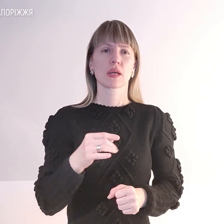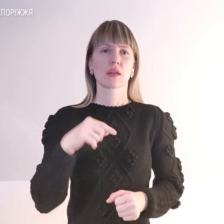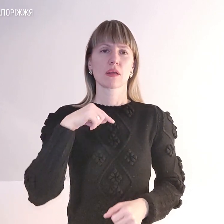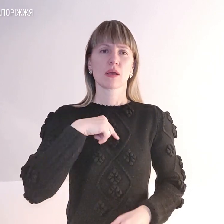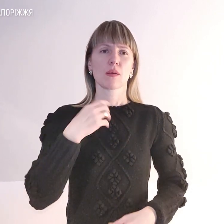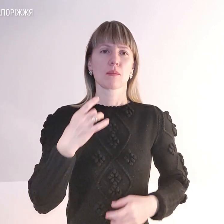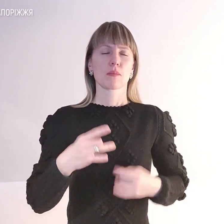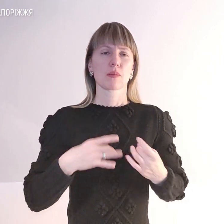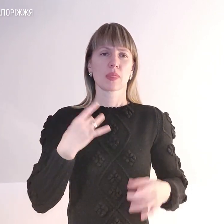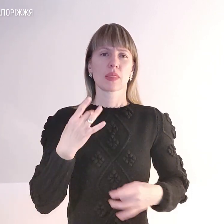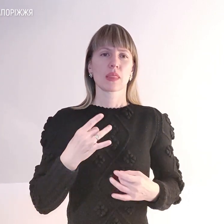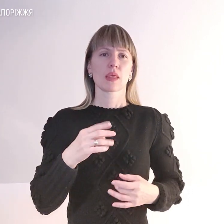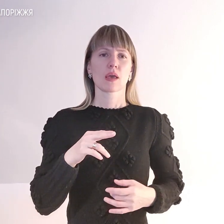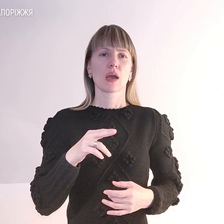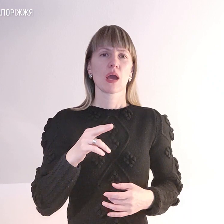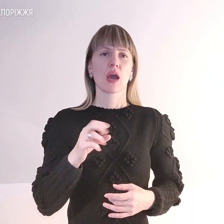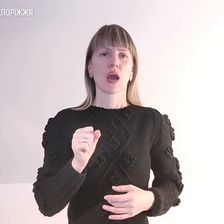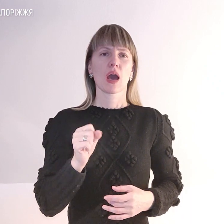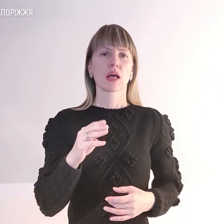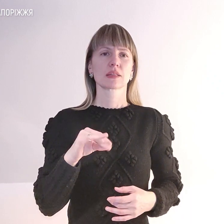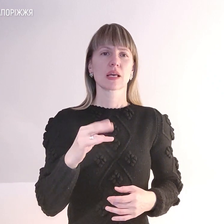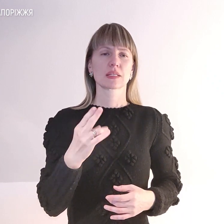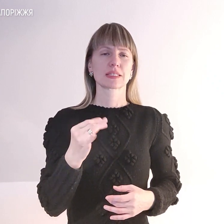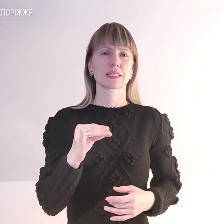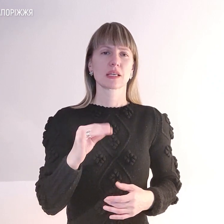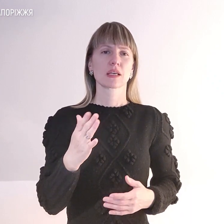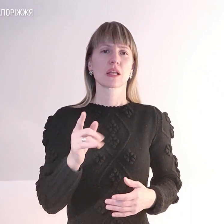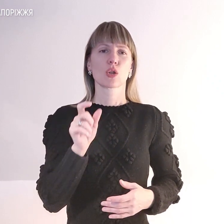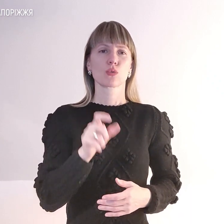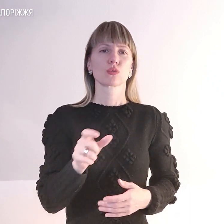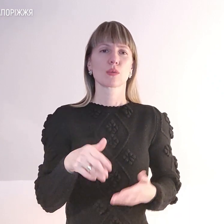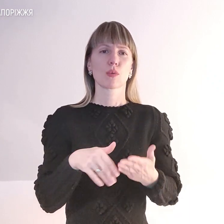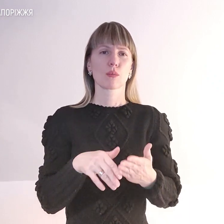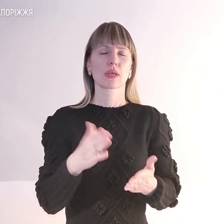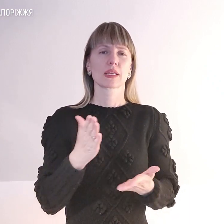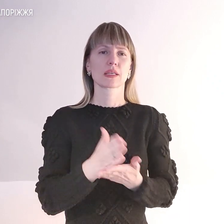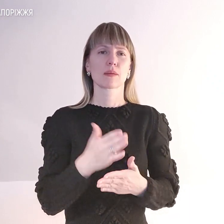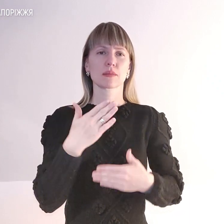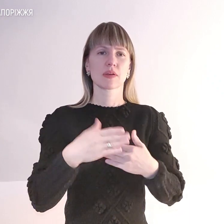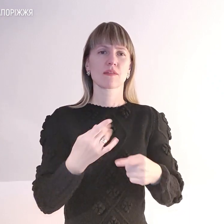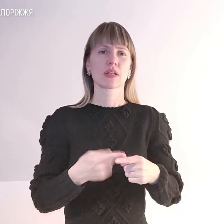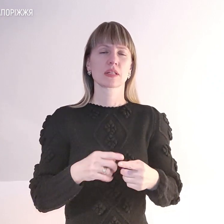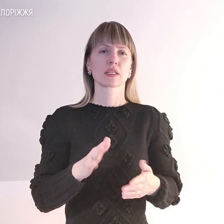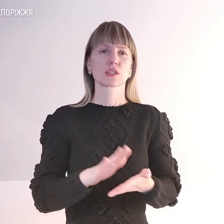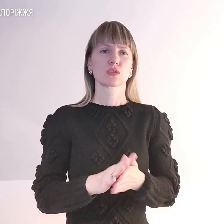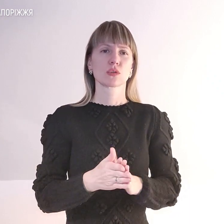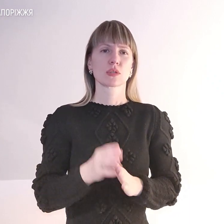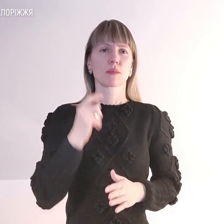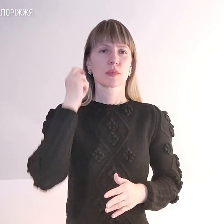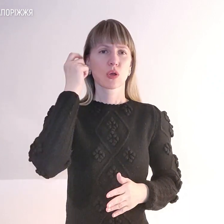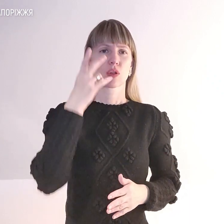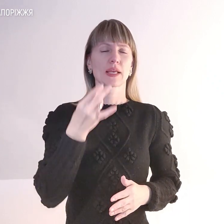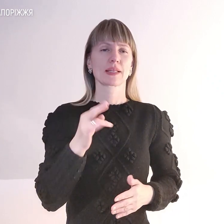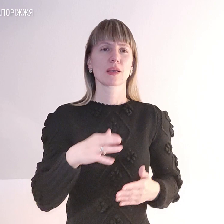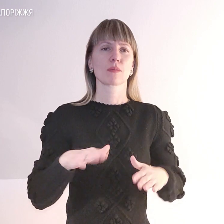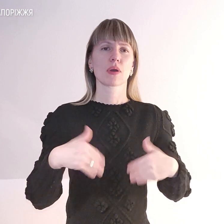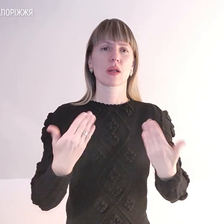як допомогти собі та людям, які є для вас близькими у цій ситуації. Психологиня порадила таке.